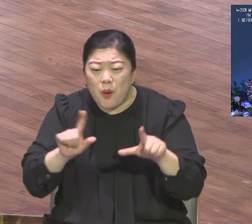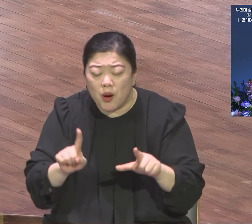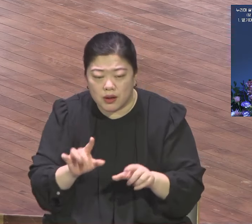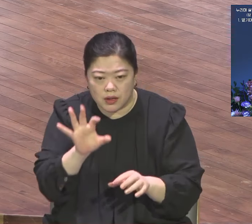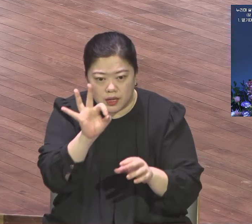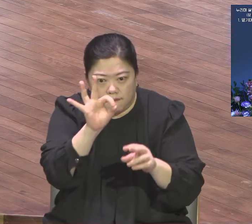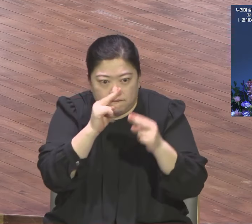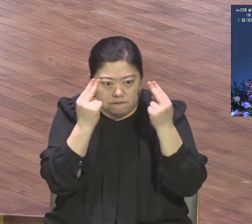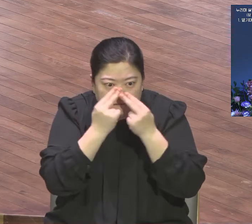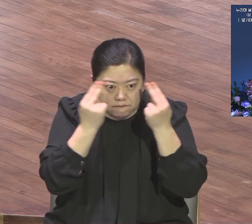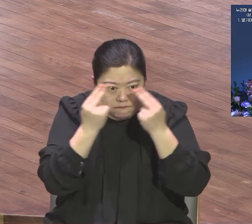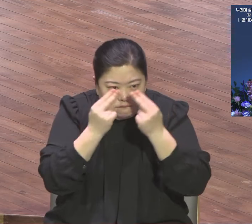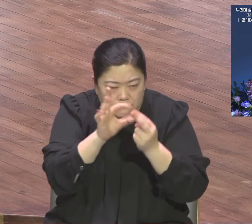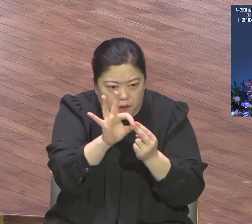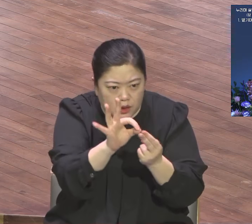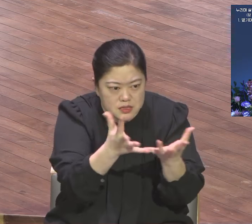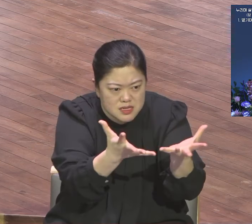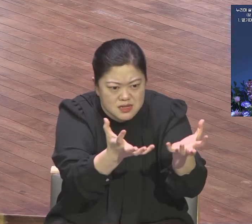게 아까워서 못해.